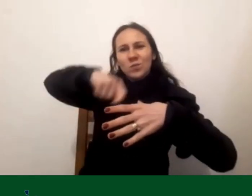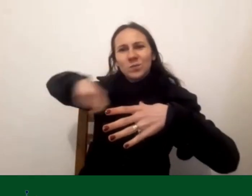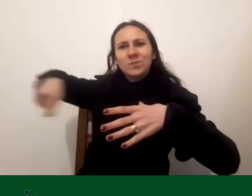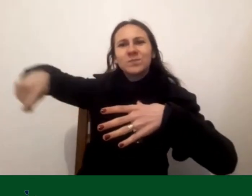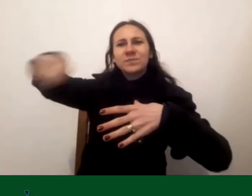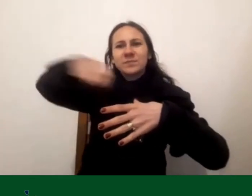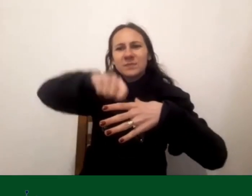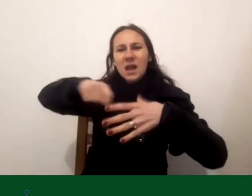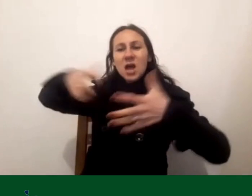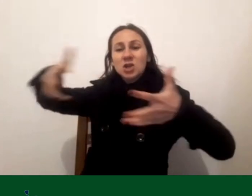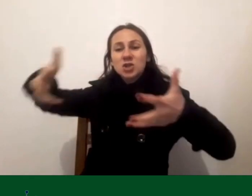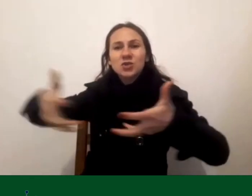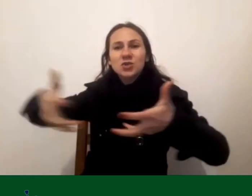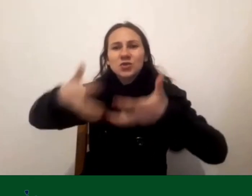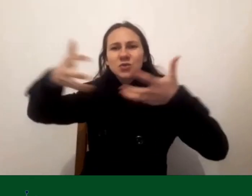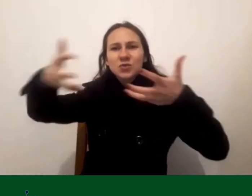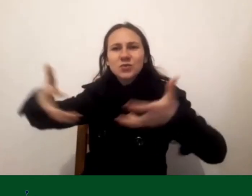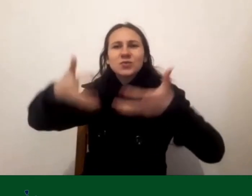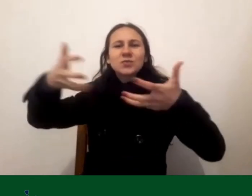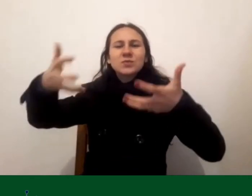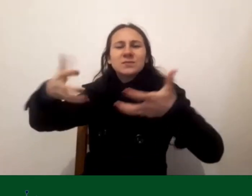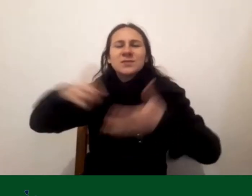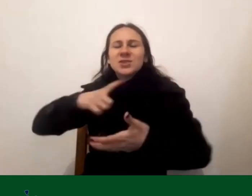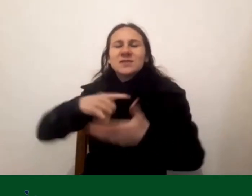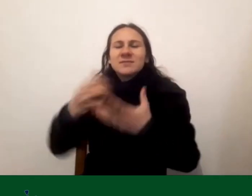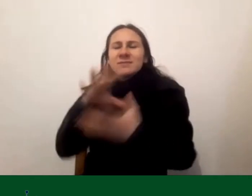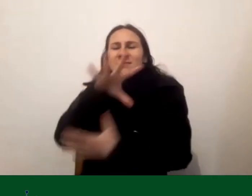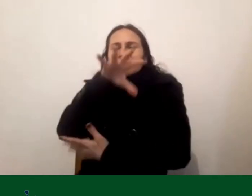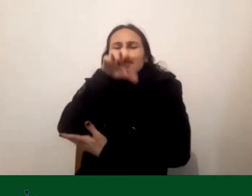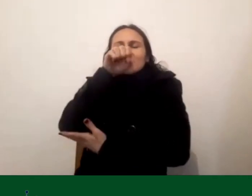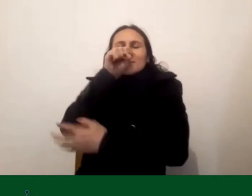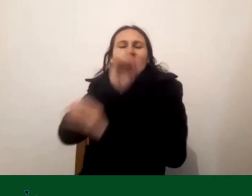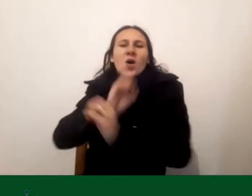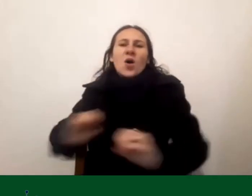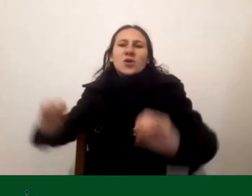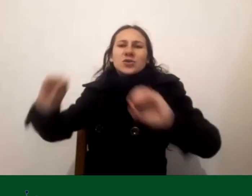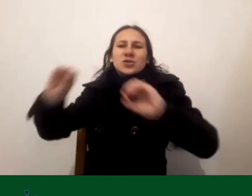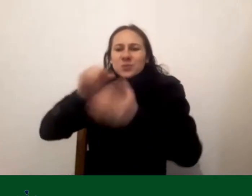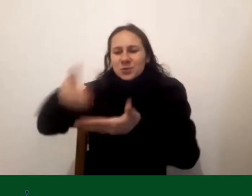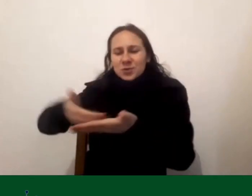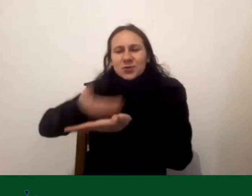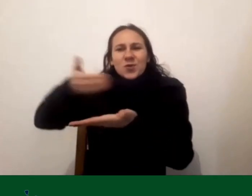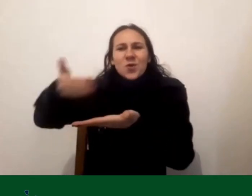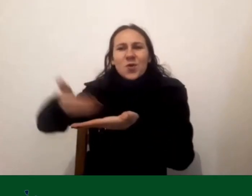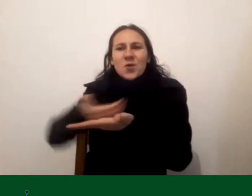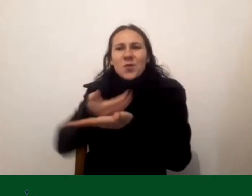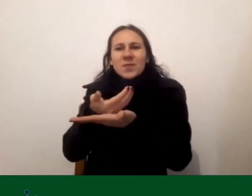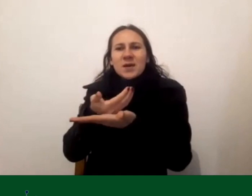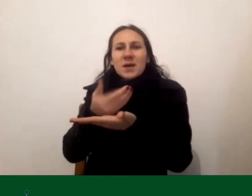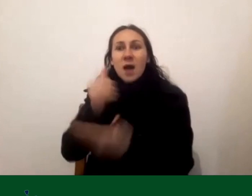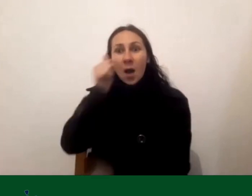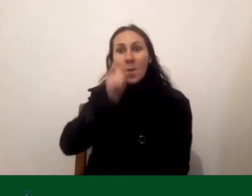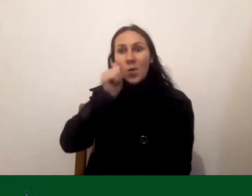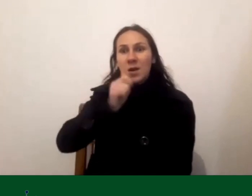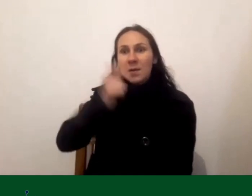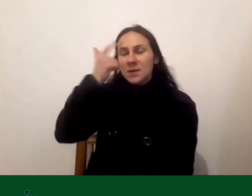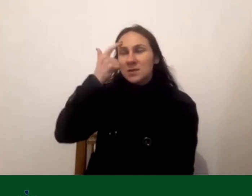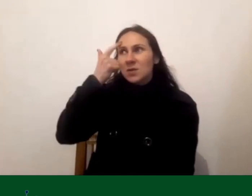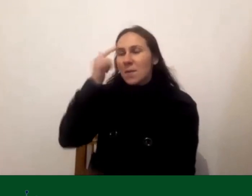cheirinho bom que enchia toda a casa. E ela pensava ali do lado: "Que incrível! Eles estão